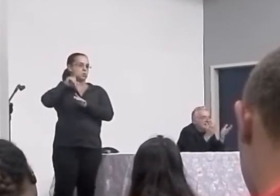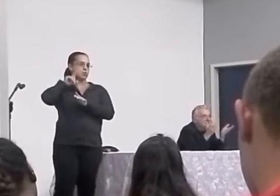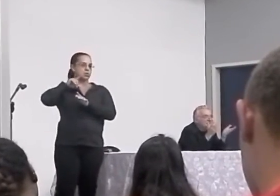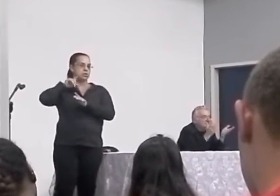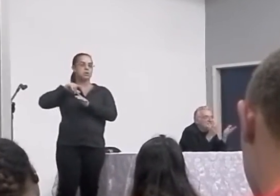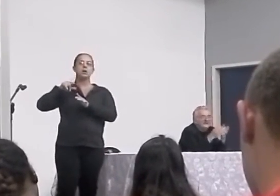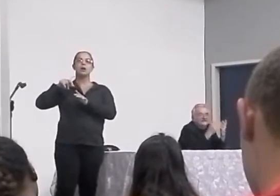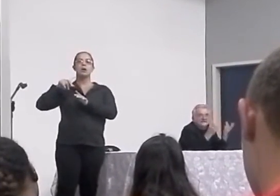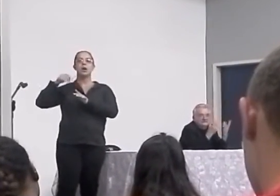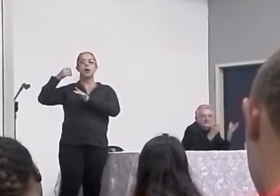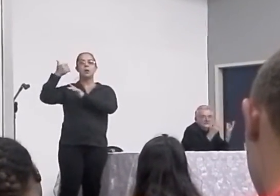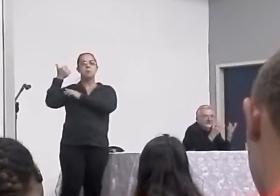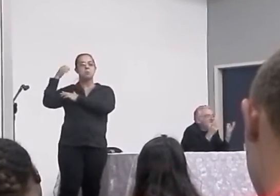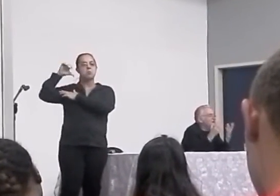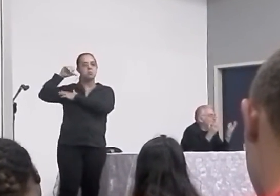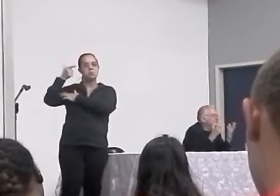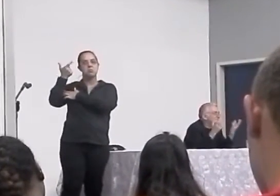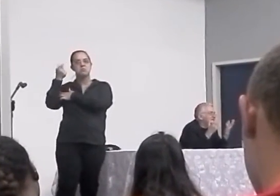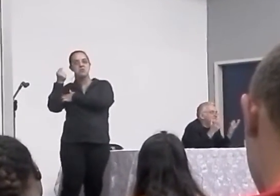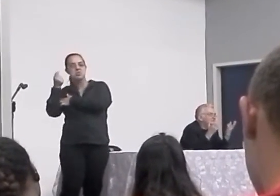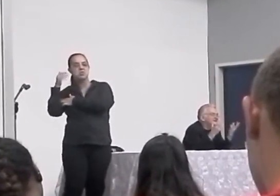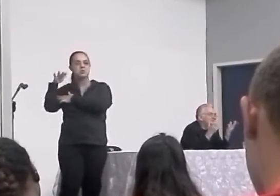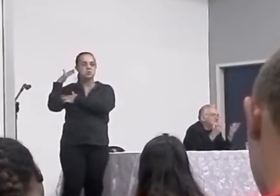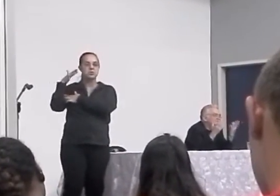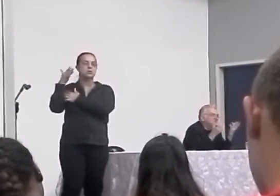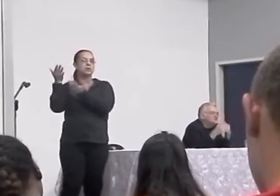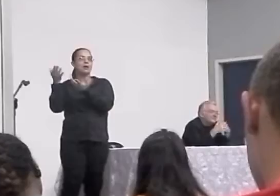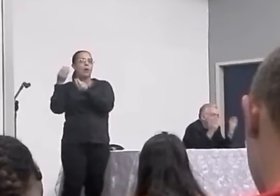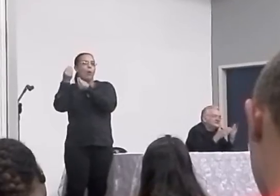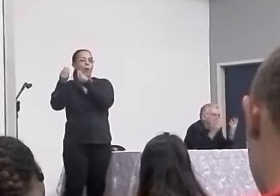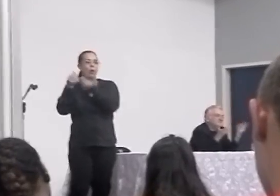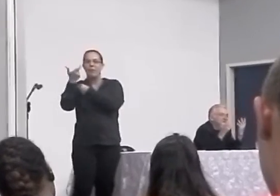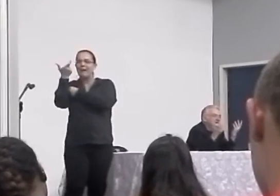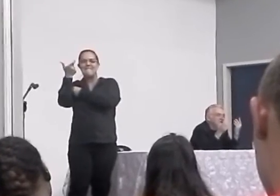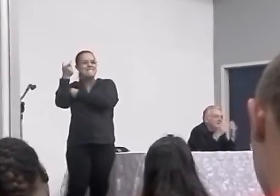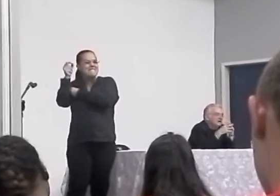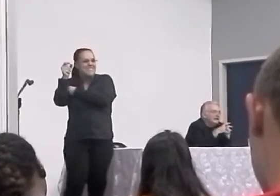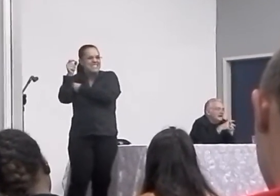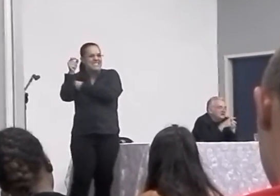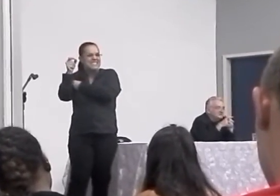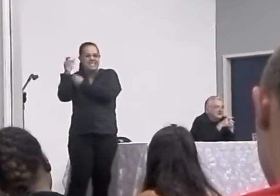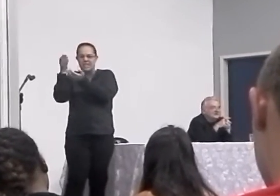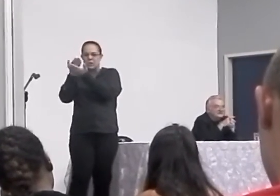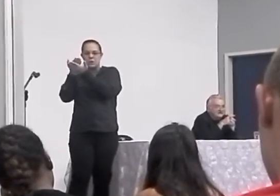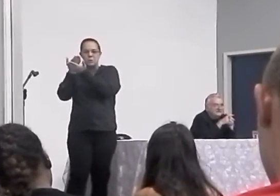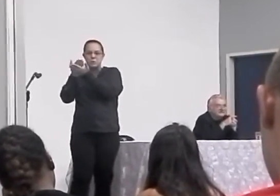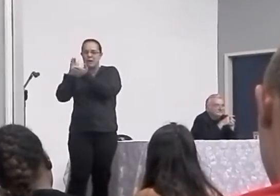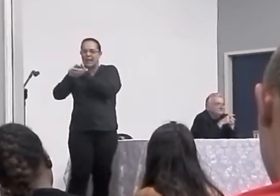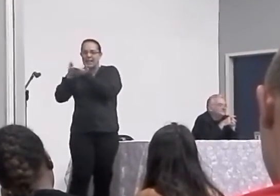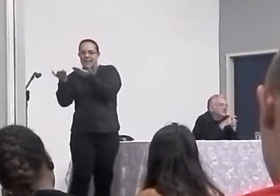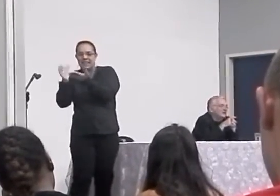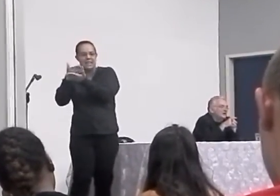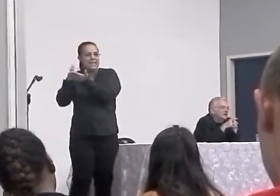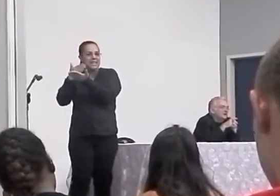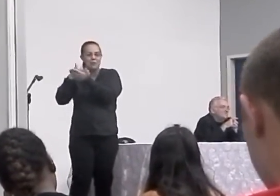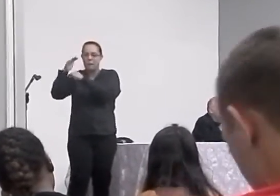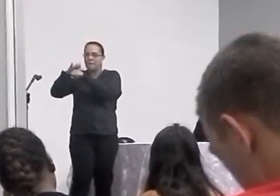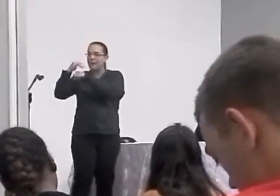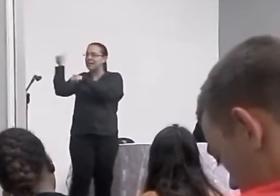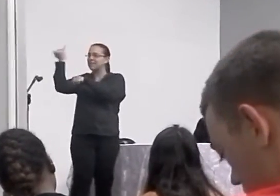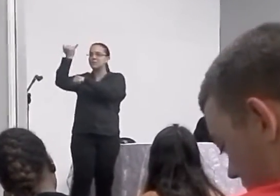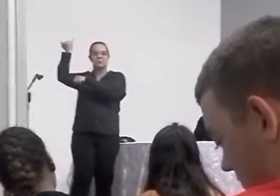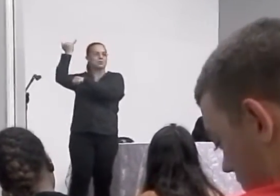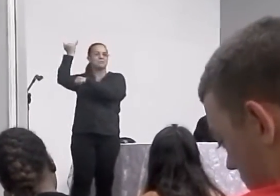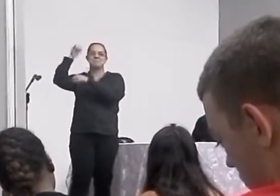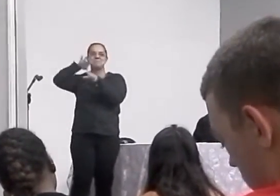formular um cânone de 20, dos 20 autores mais importantes do mundo, já passou. Isso não existe.